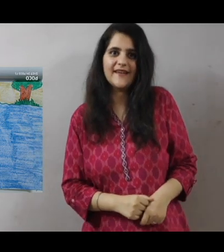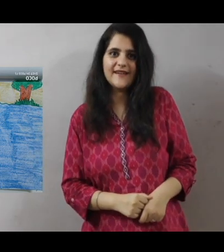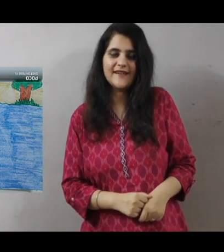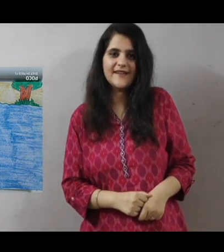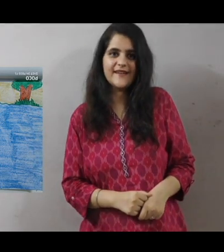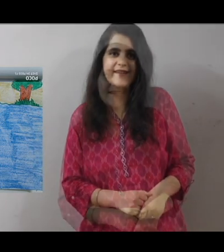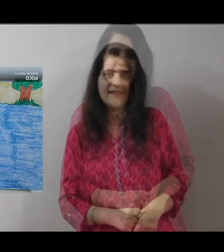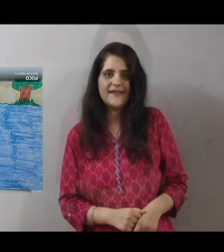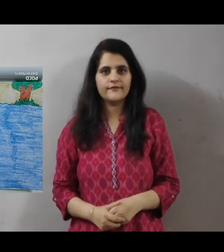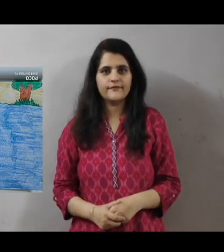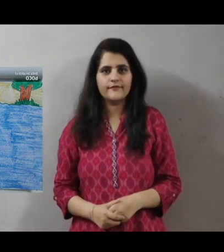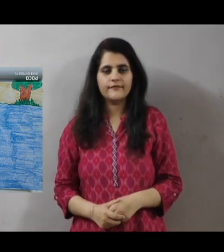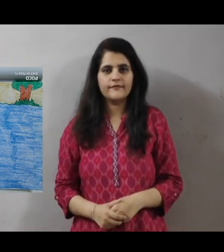हैं।